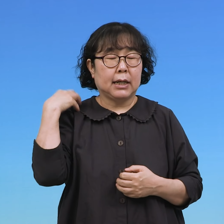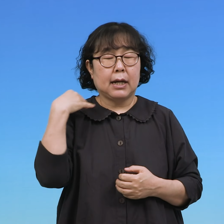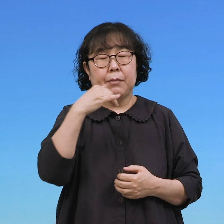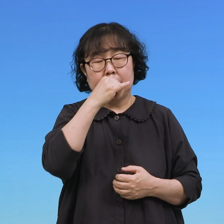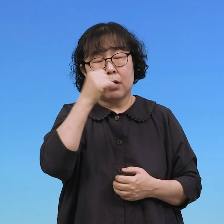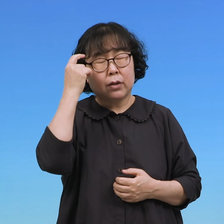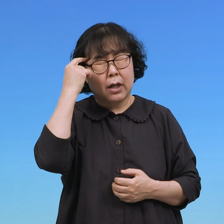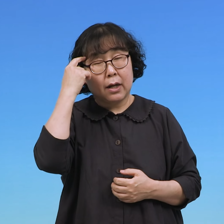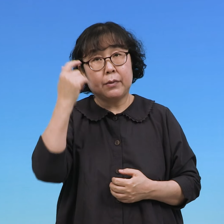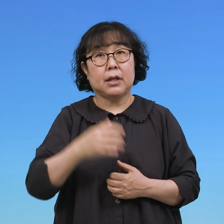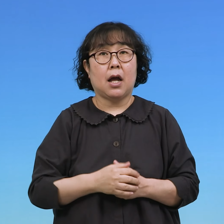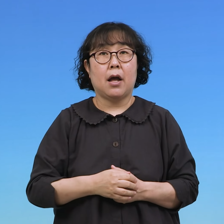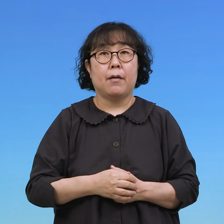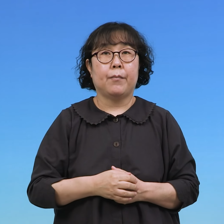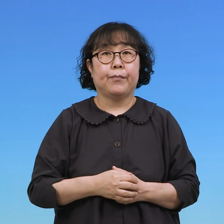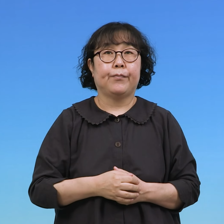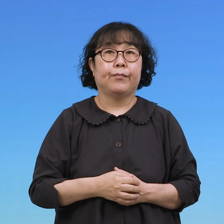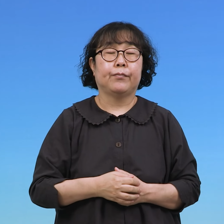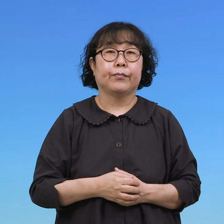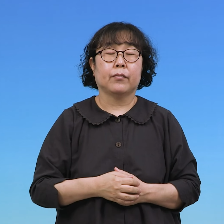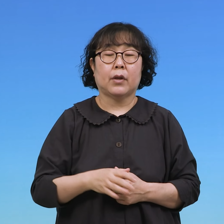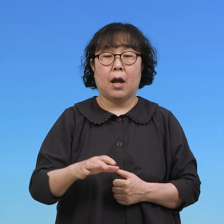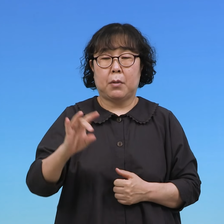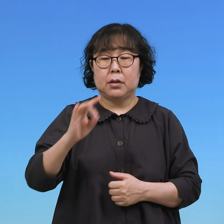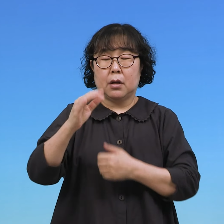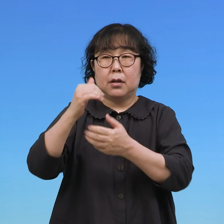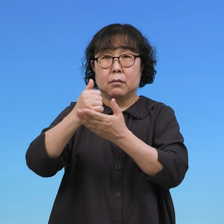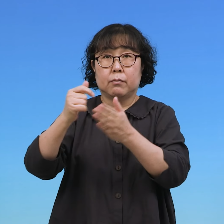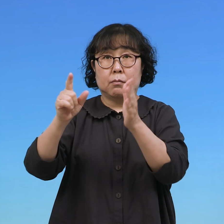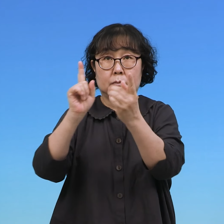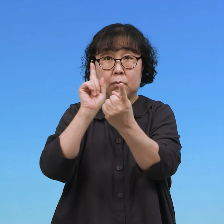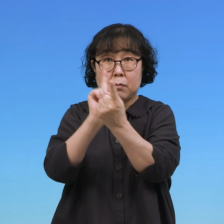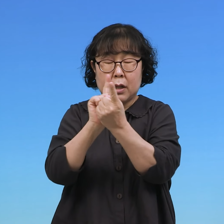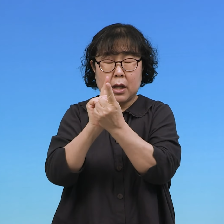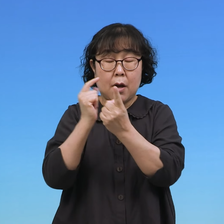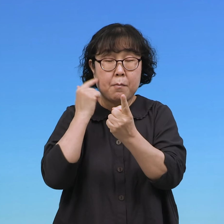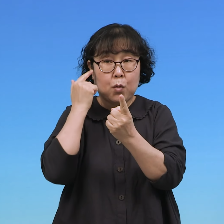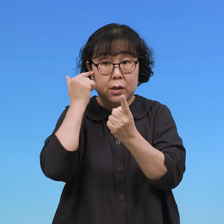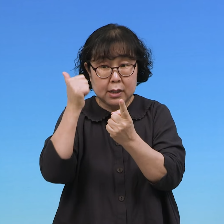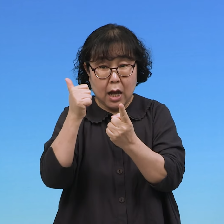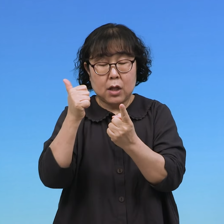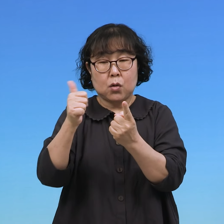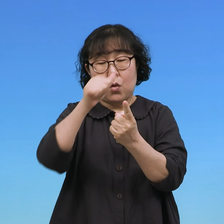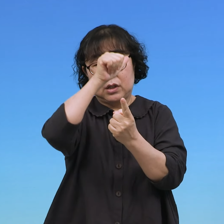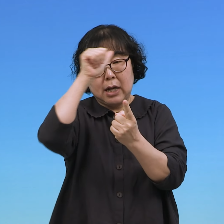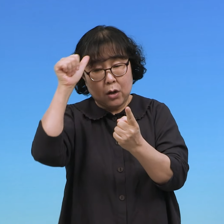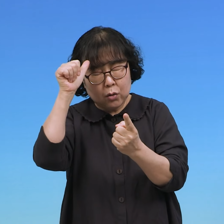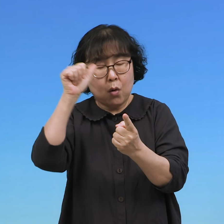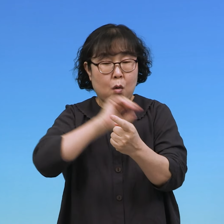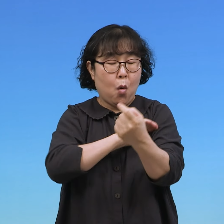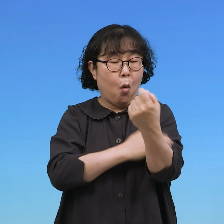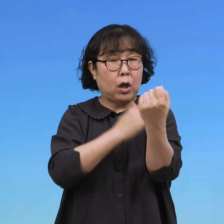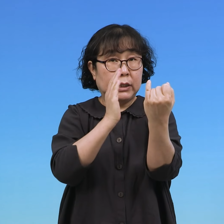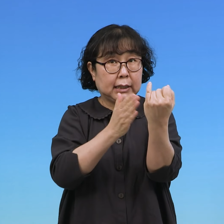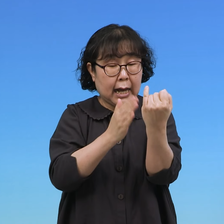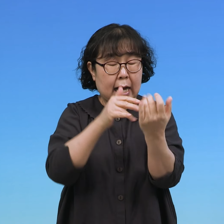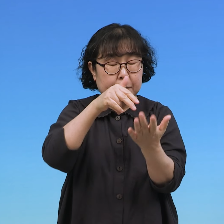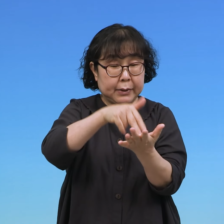생각합니다. 먼저 하나님을 만난 목사 입장에서 또 권사님이나 장로님 입장에서 그 다음